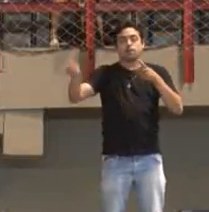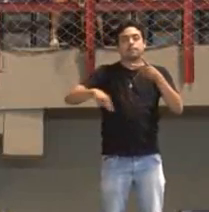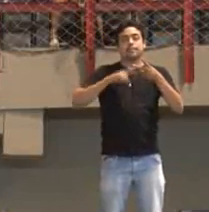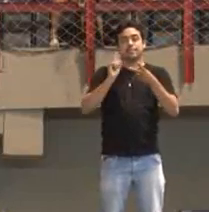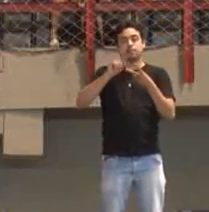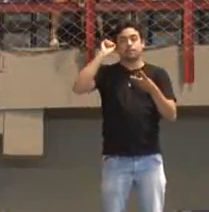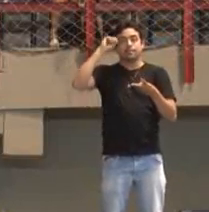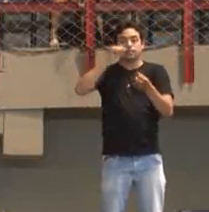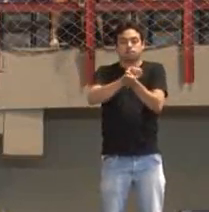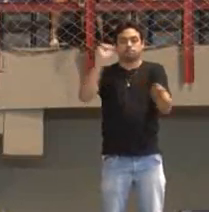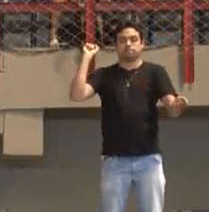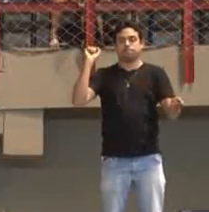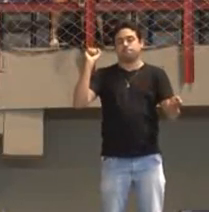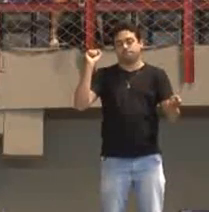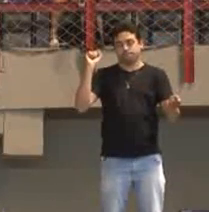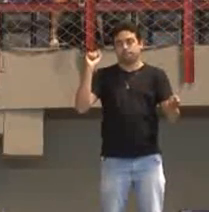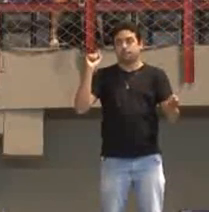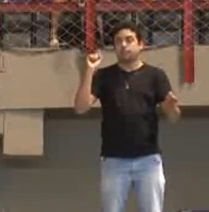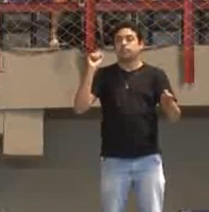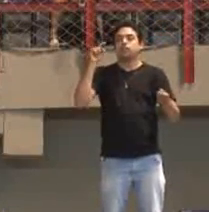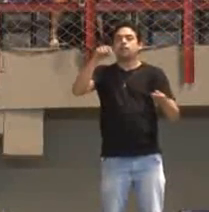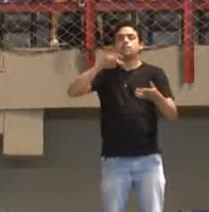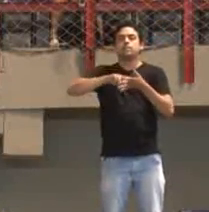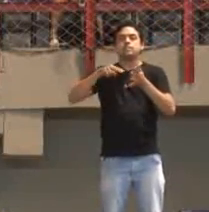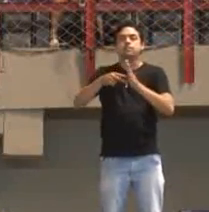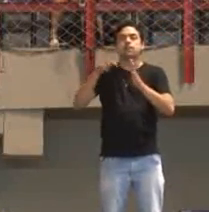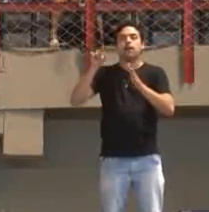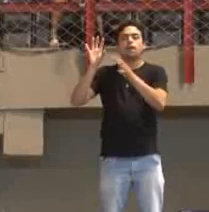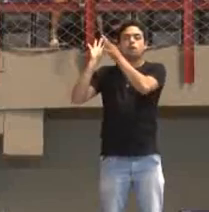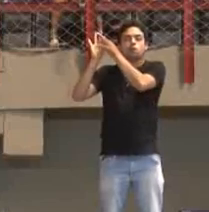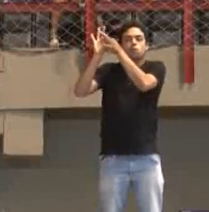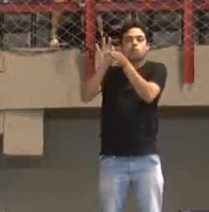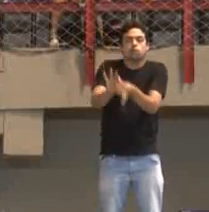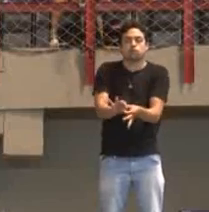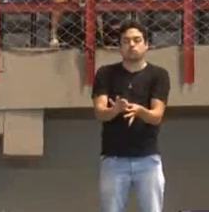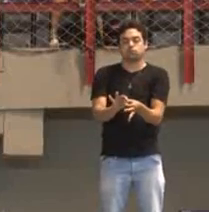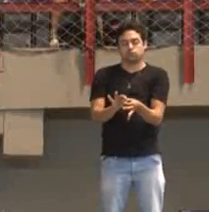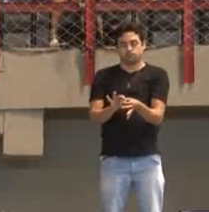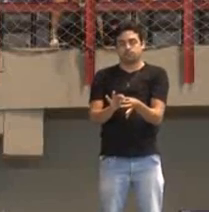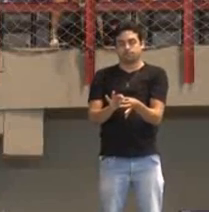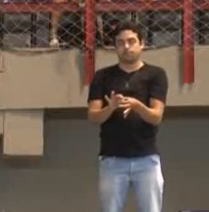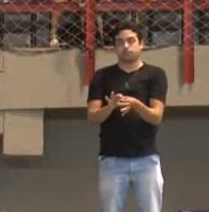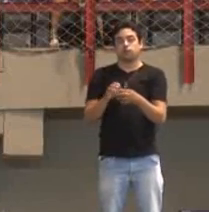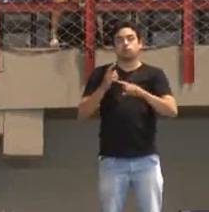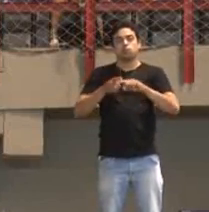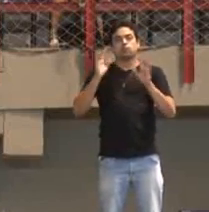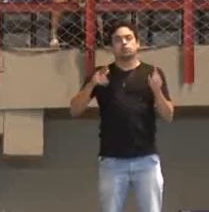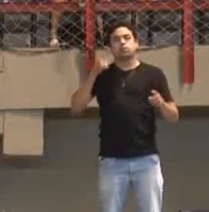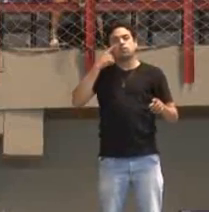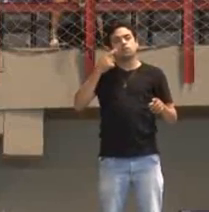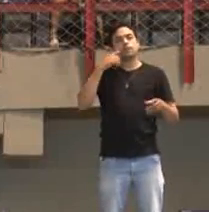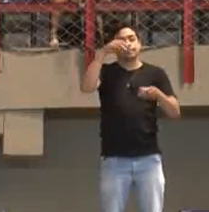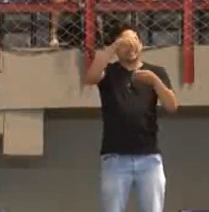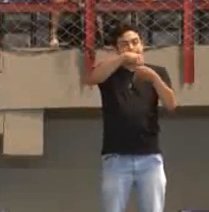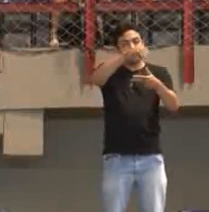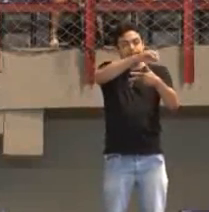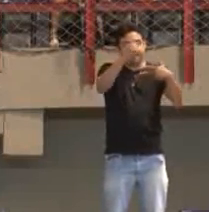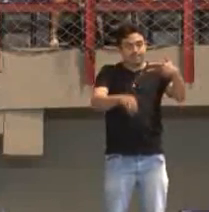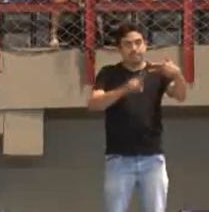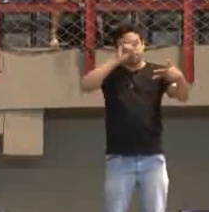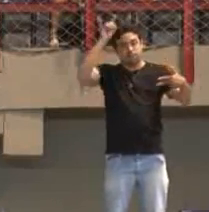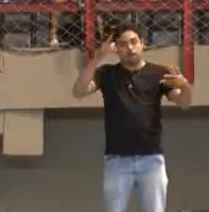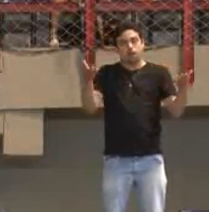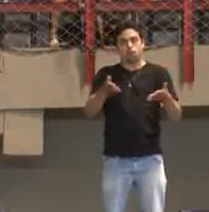dos negros. Isso se chama contexto. Pois agora vamos para a questão do Enem criado